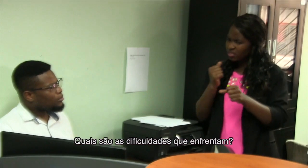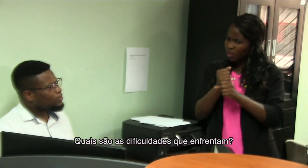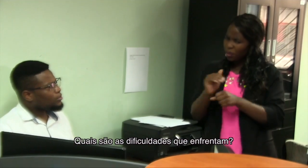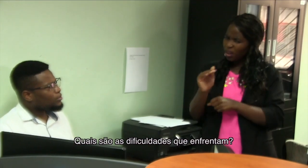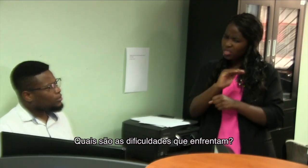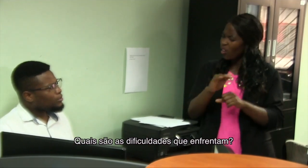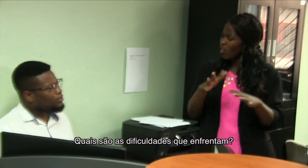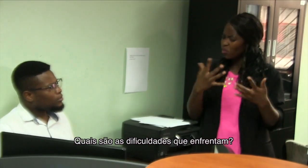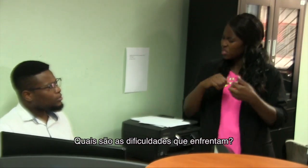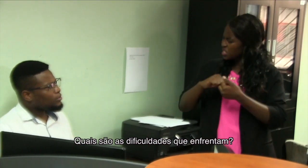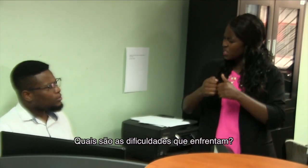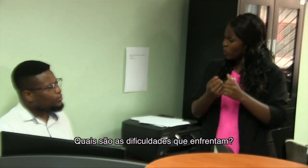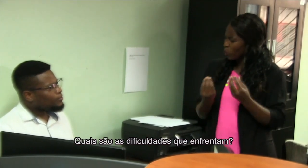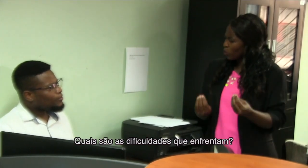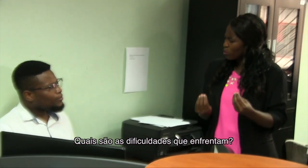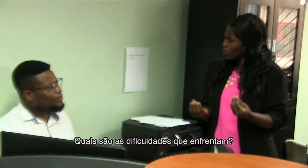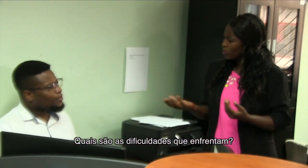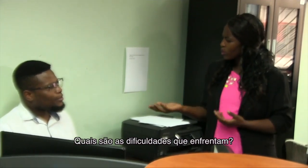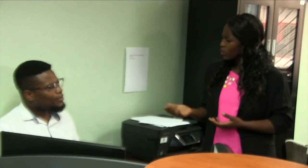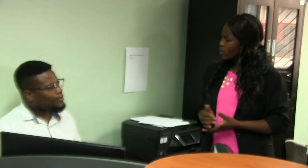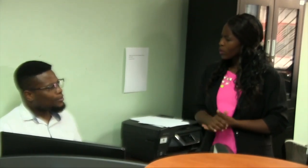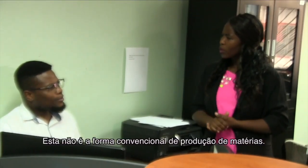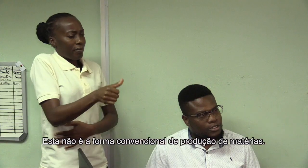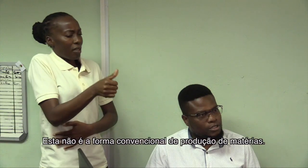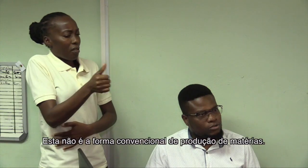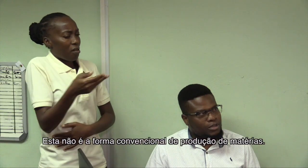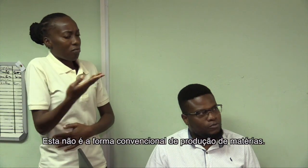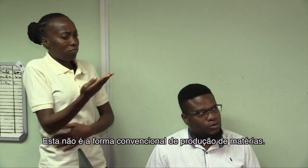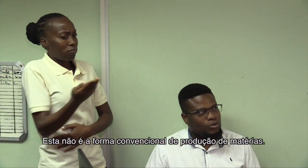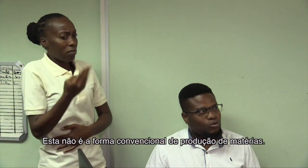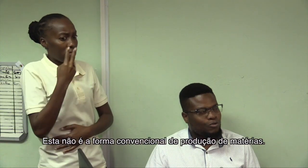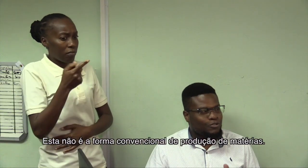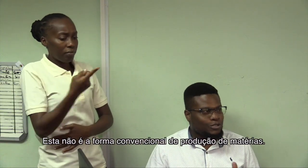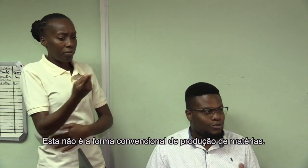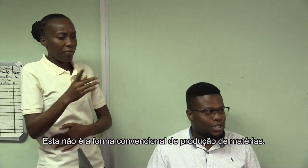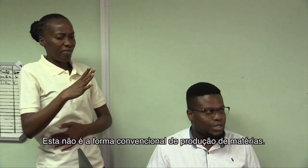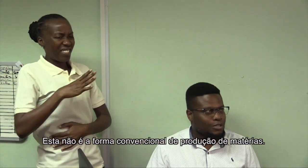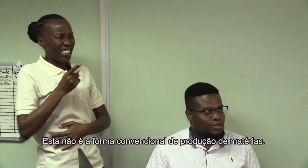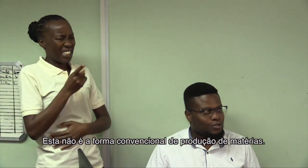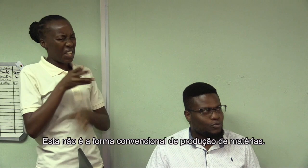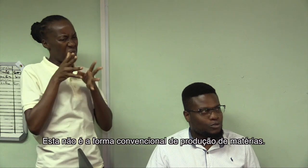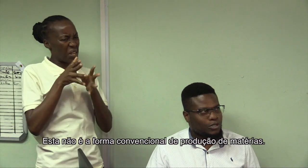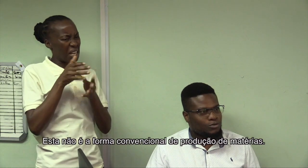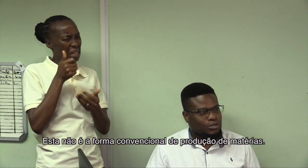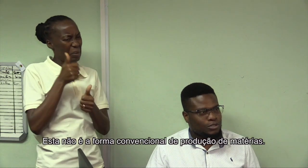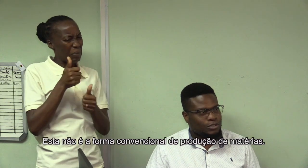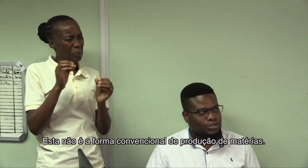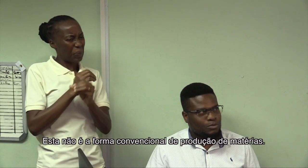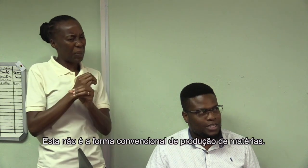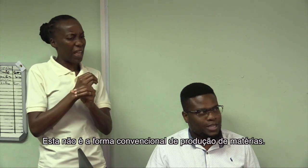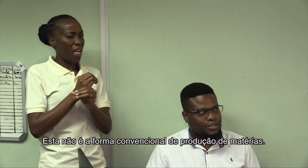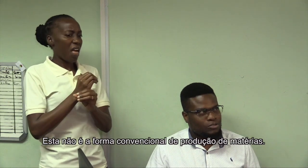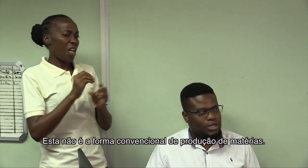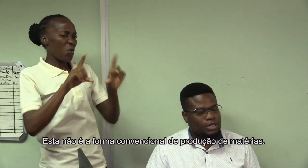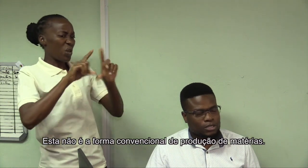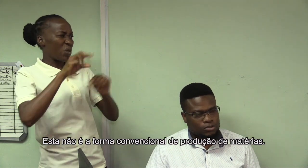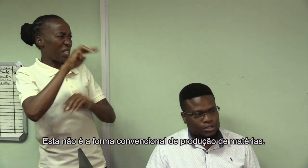Quais são as dificuldades que enfrentam? Esta não é a forma convencional de produção de matérias. Nós